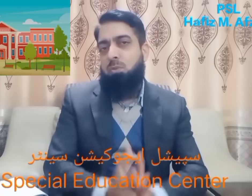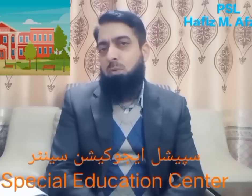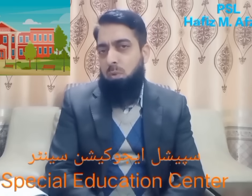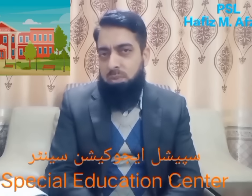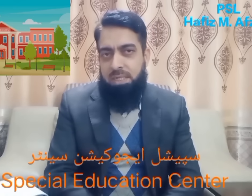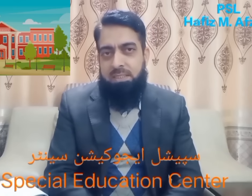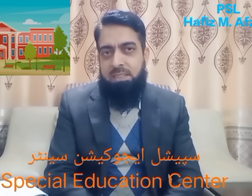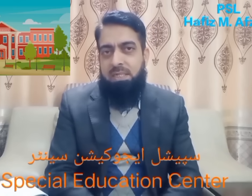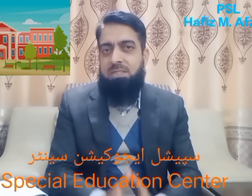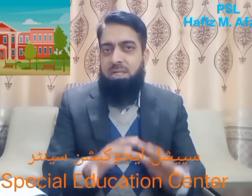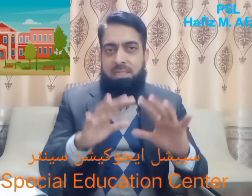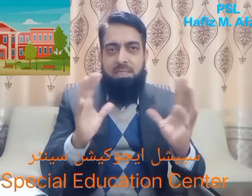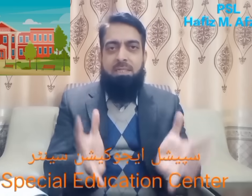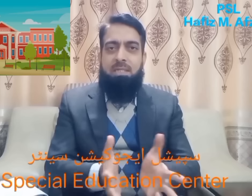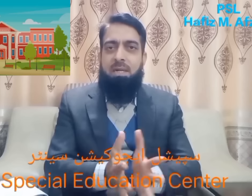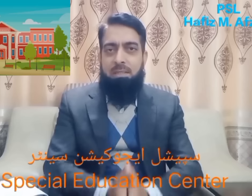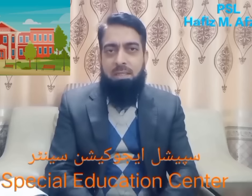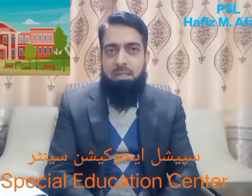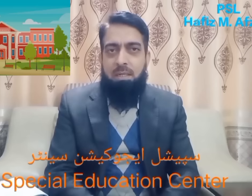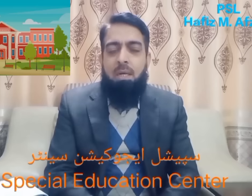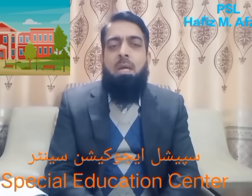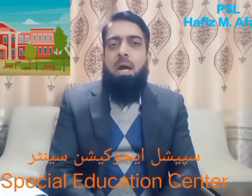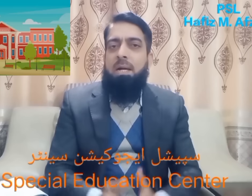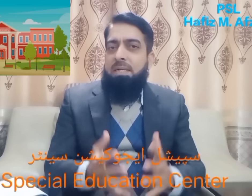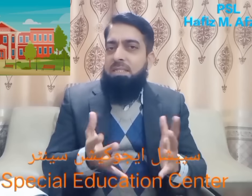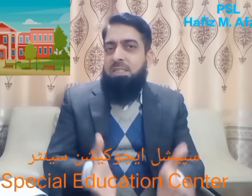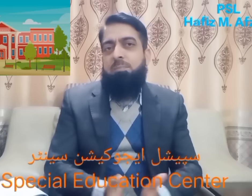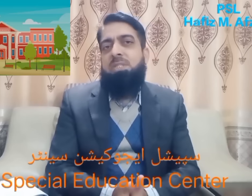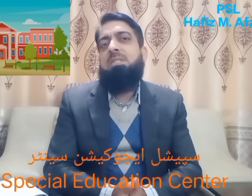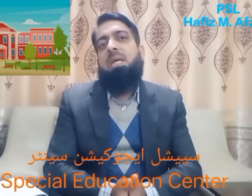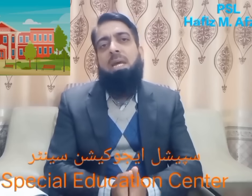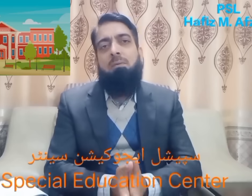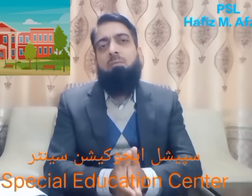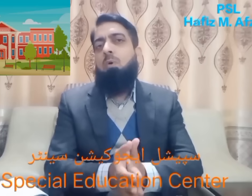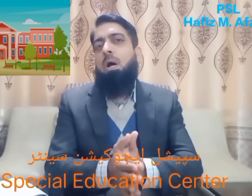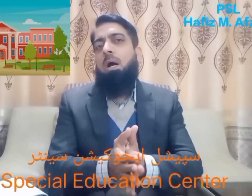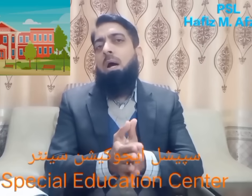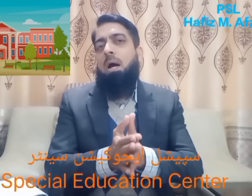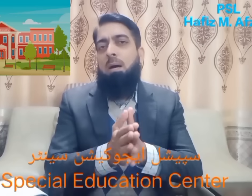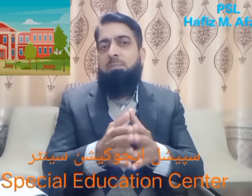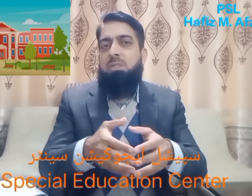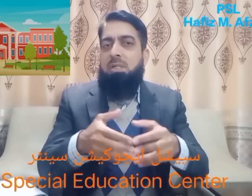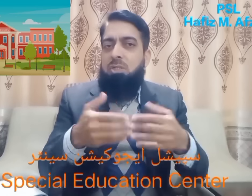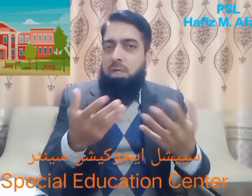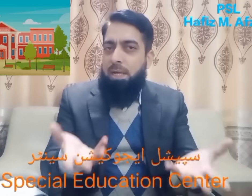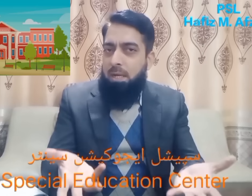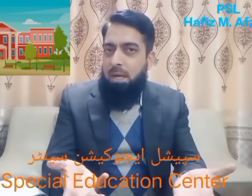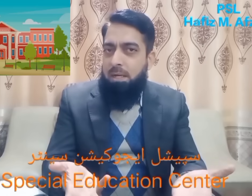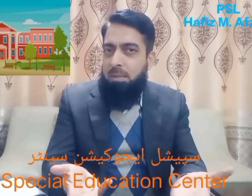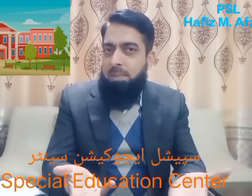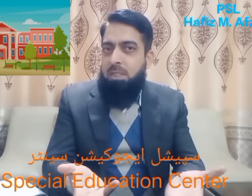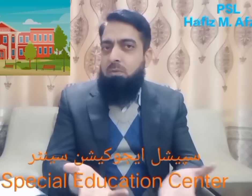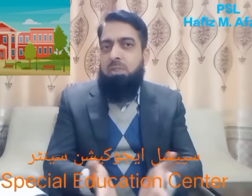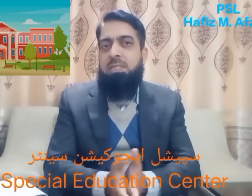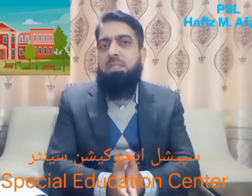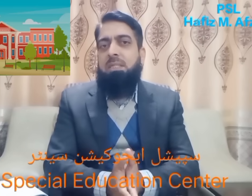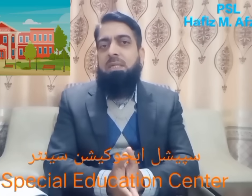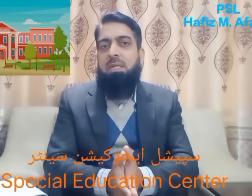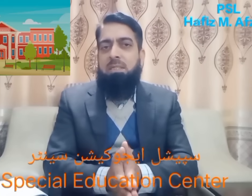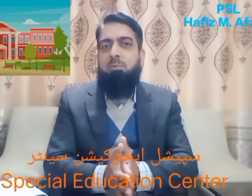इसको क्लोज कर सकते हैं 4 साइन से अंदर। आगे डिस्क्रिप्शन है वो आप जितनी चाहें अगले बंदे को दे सकते हैं। जब